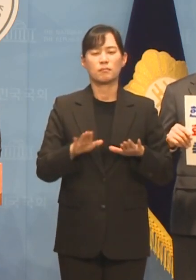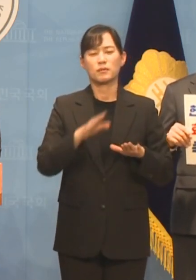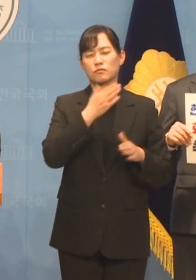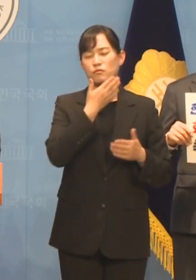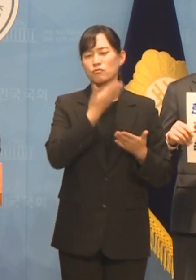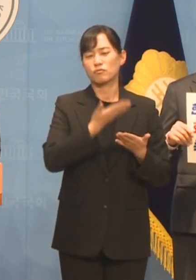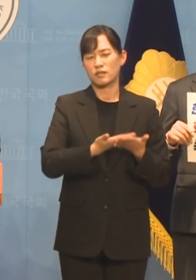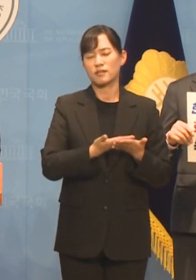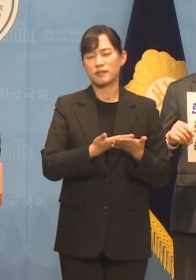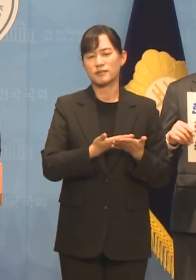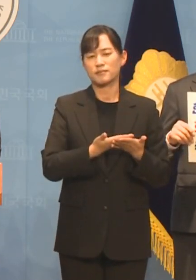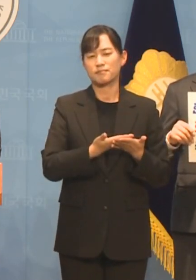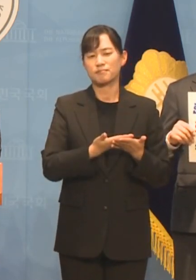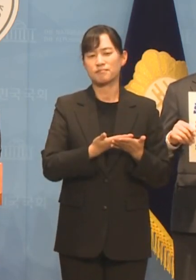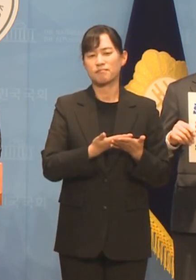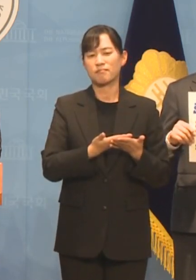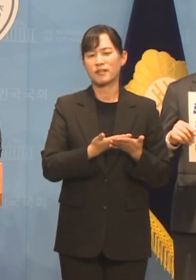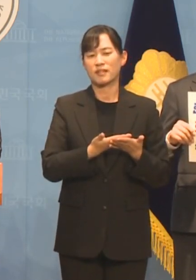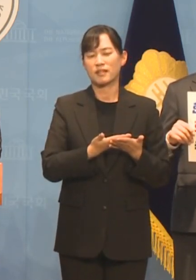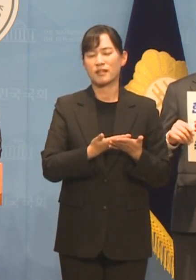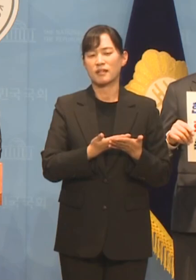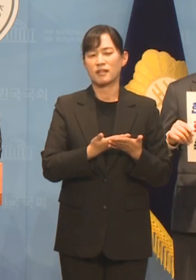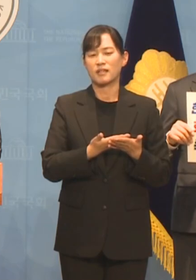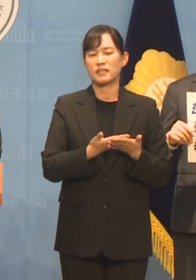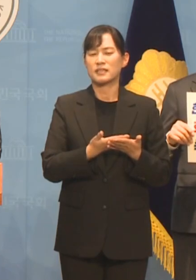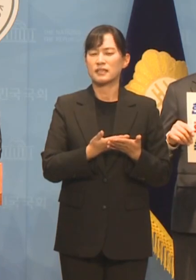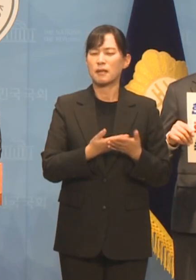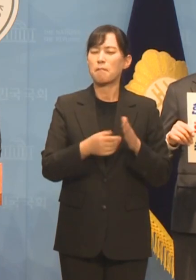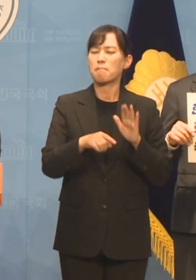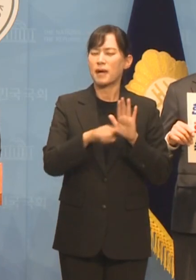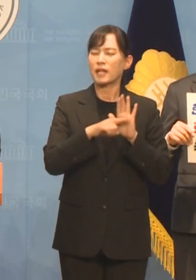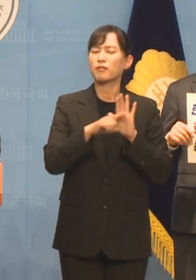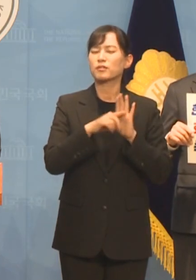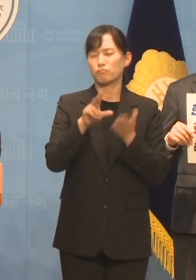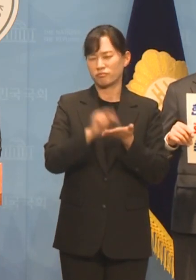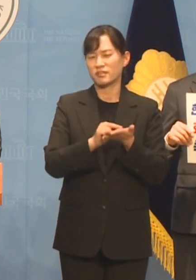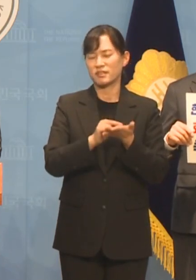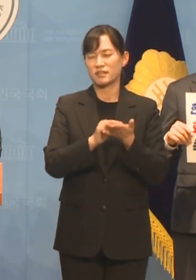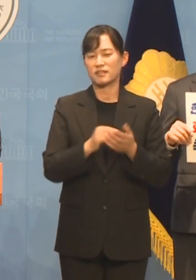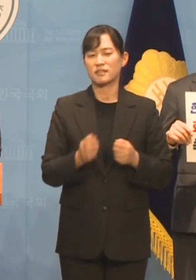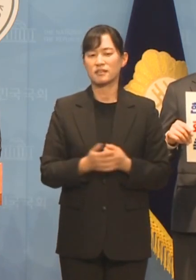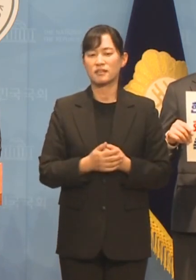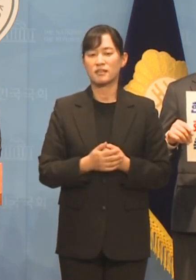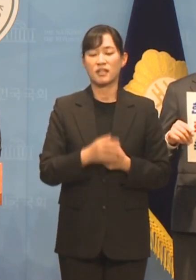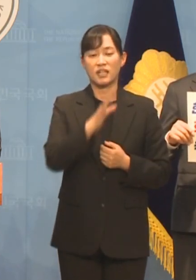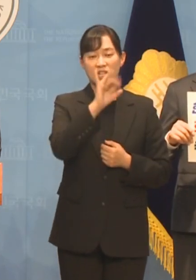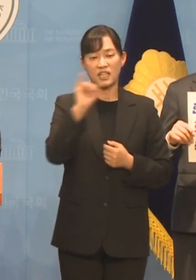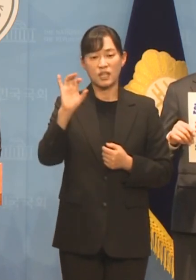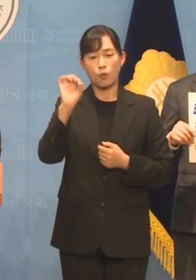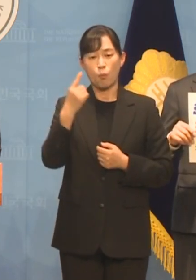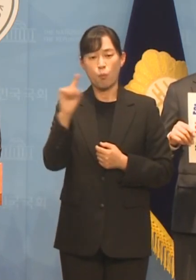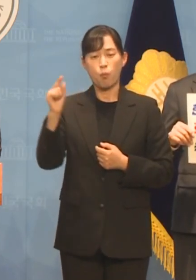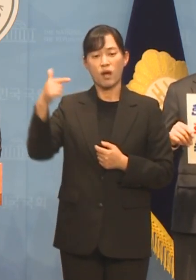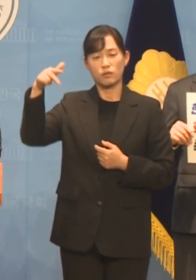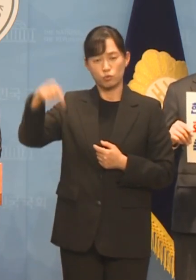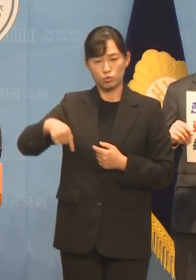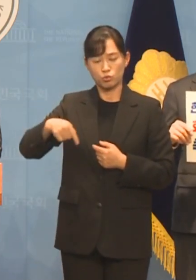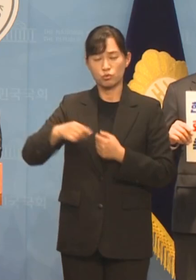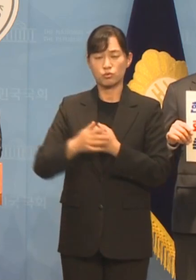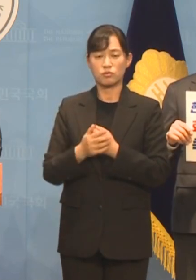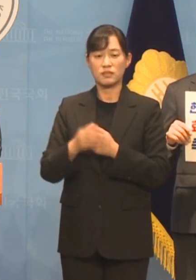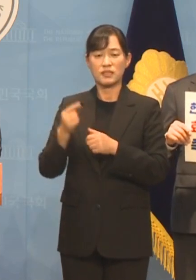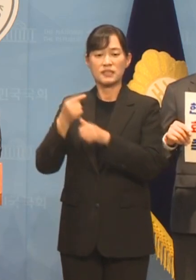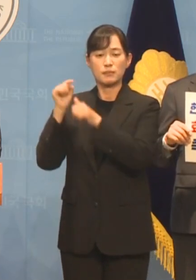첫 번째 얘기한 것에 비해서 작은 문제, 이른바 마이너한 문제라고 할 수 있는데 이완규 헌법재판관